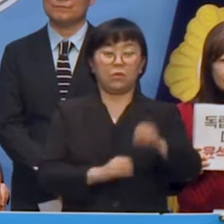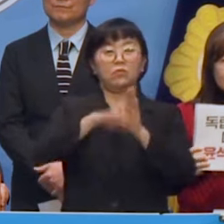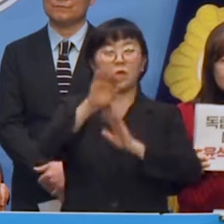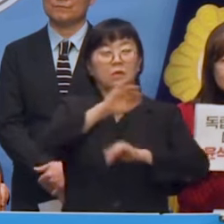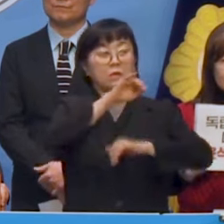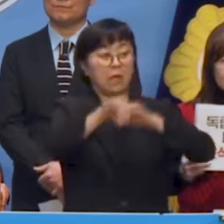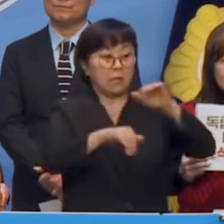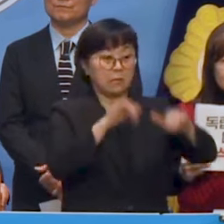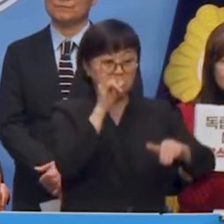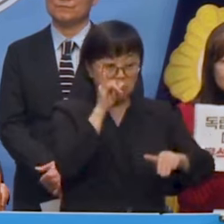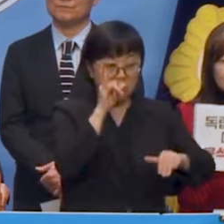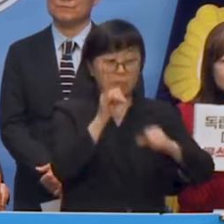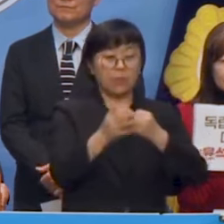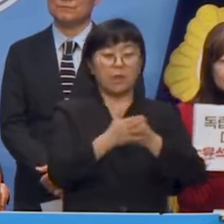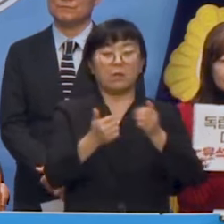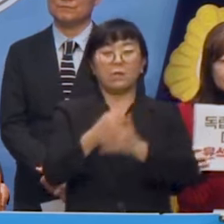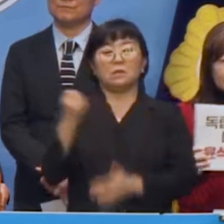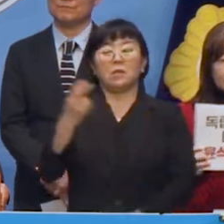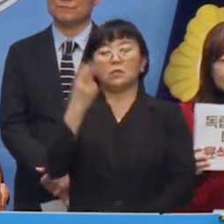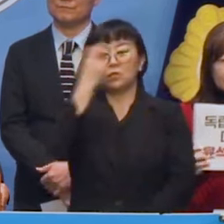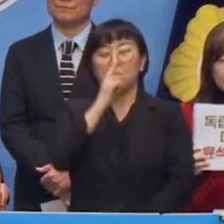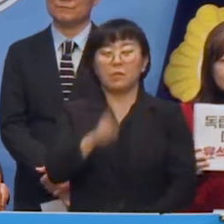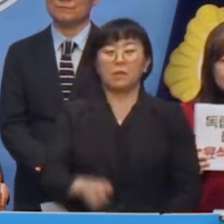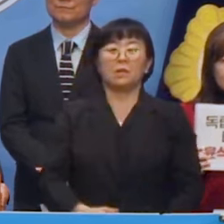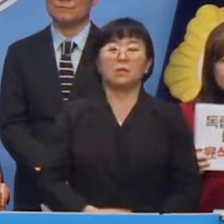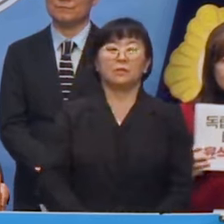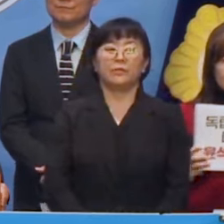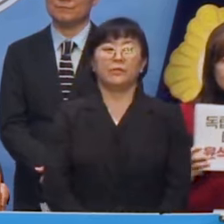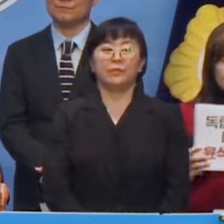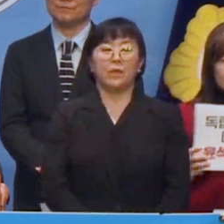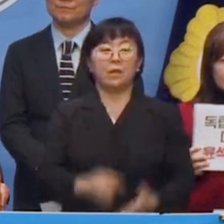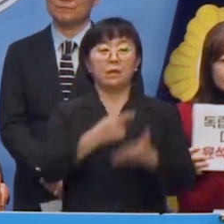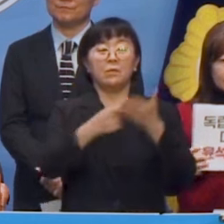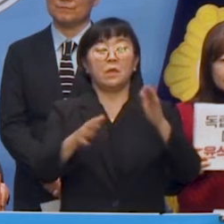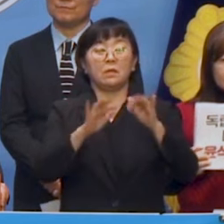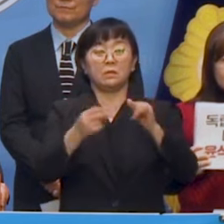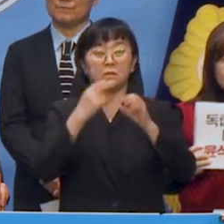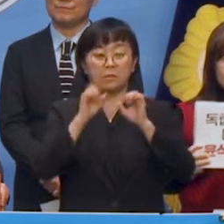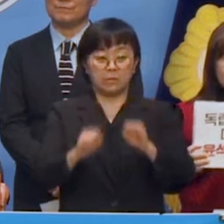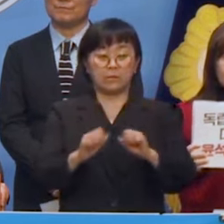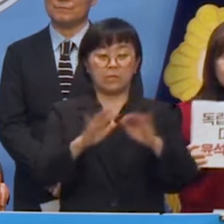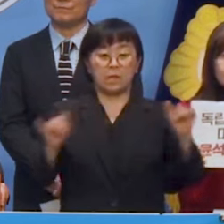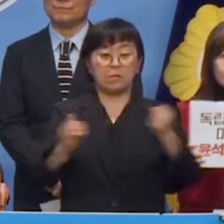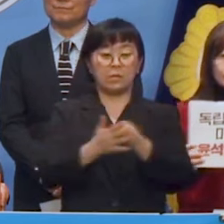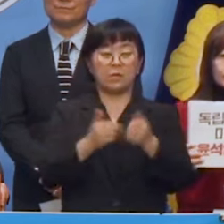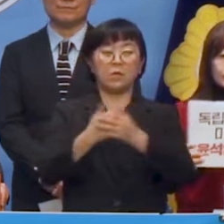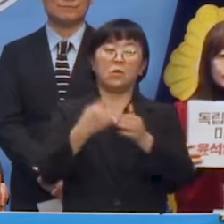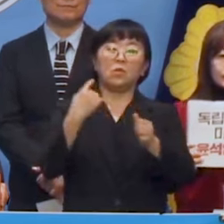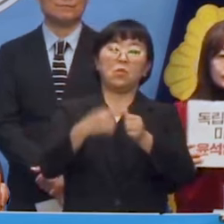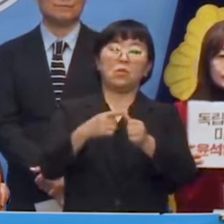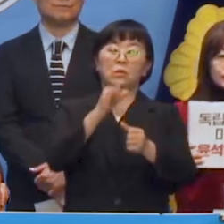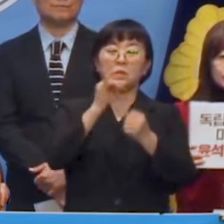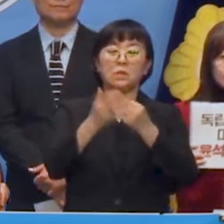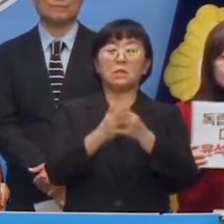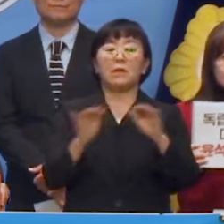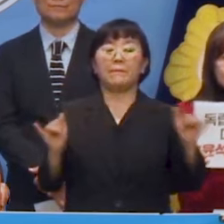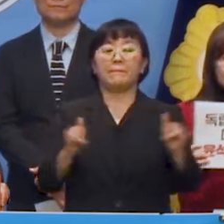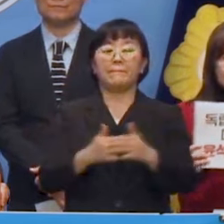북한이 개입하였으니 재조사를 하자고 합니다. 피해자들과 생존자들을 대놓고 욕보이는